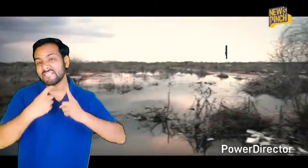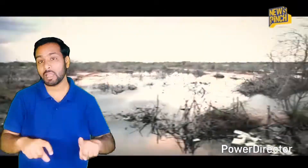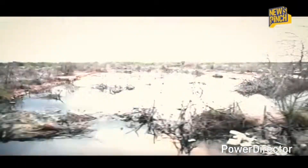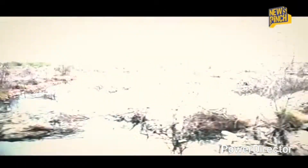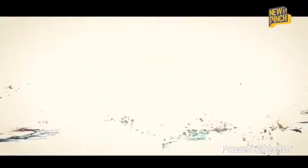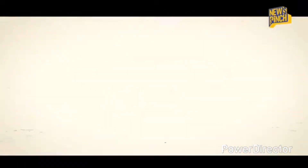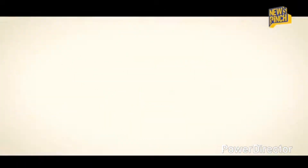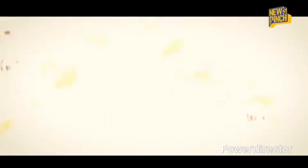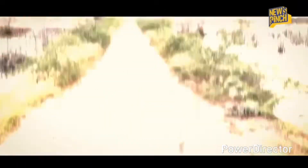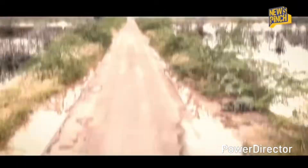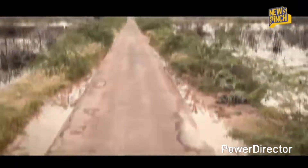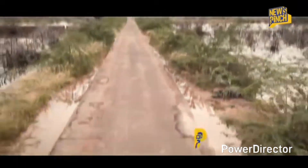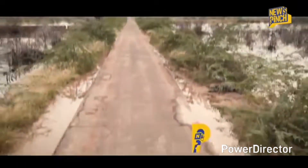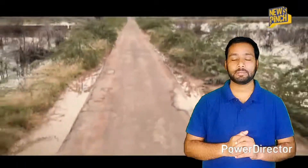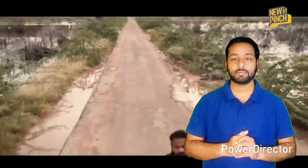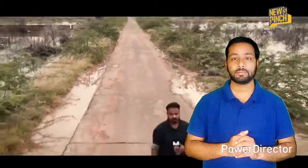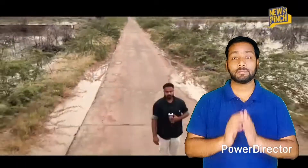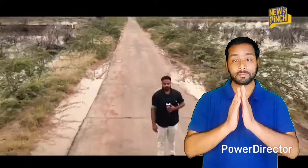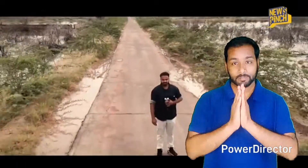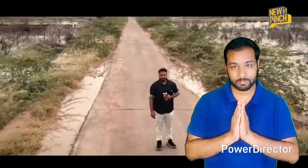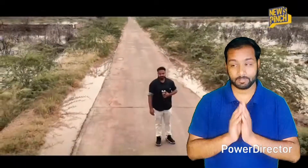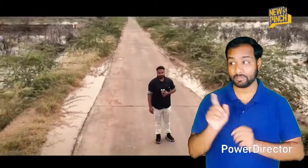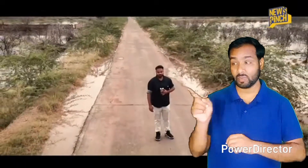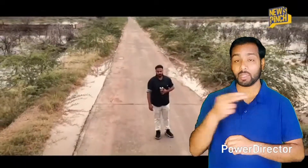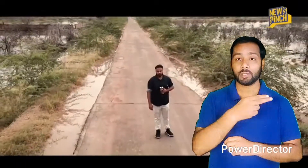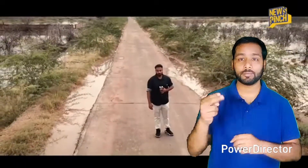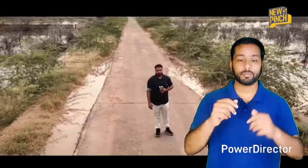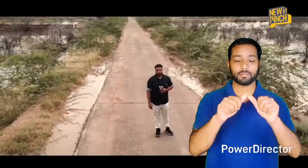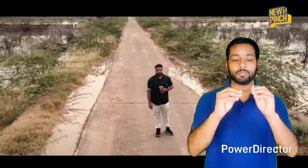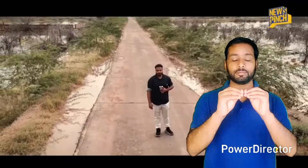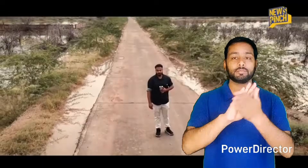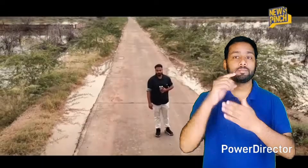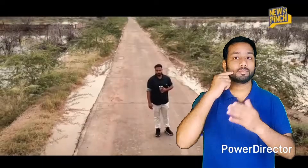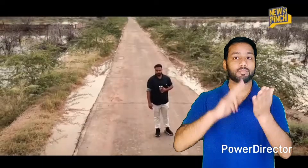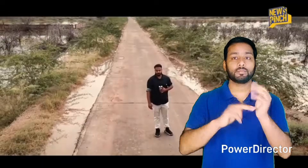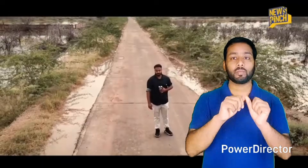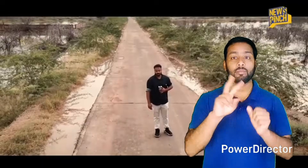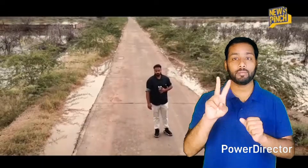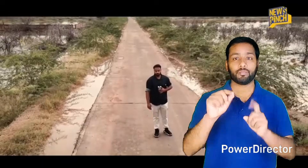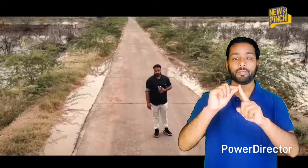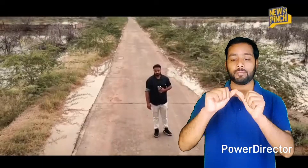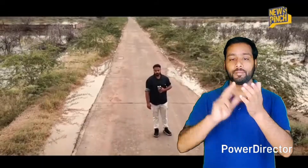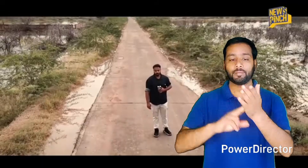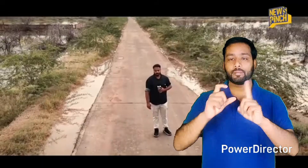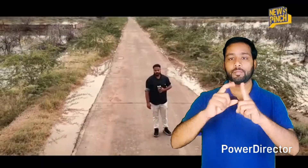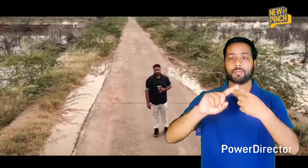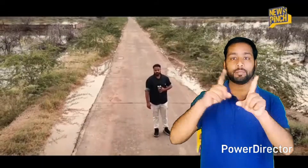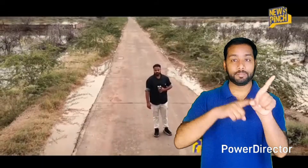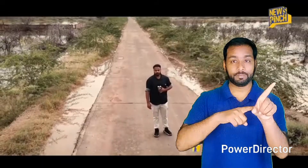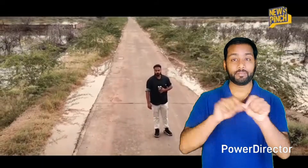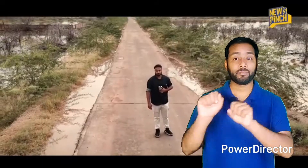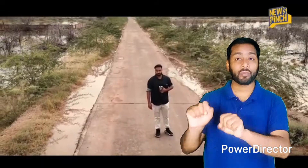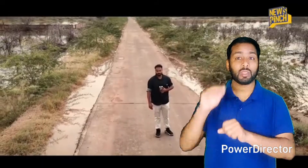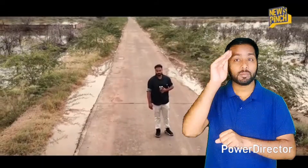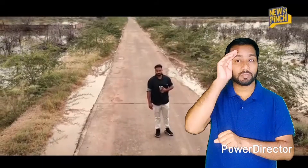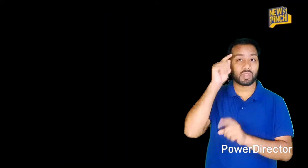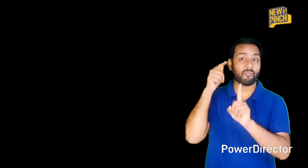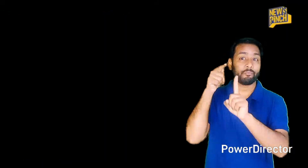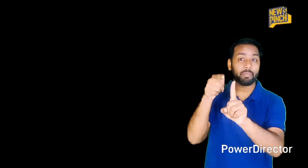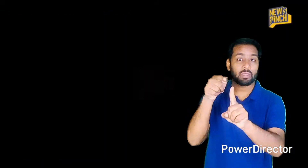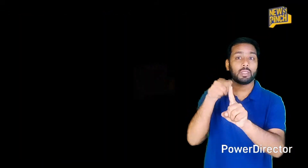में तब्दील हो चुके हैं। नमस्ते, अभिनव पांडे नाम है मेरा और ये है खबरों की दुनिया का न्यूज़